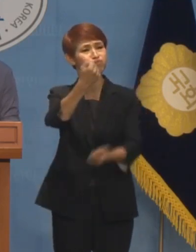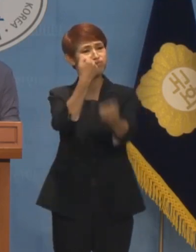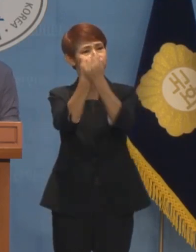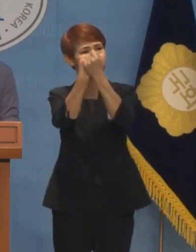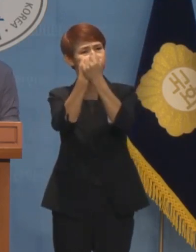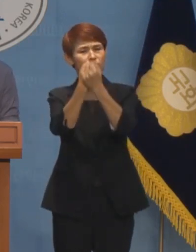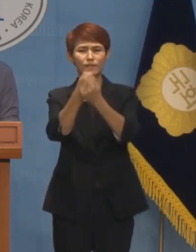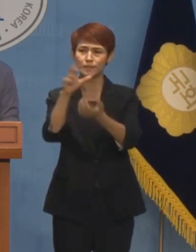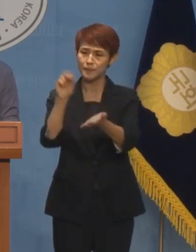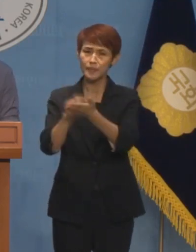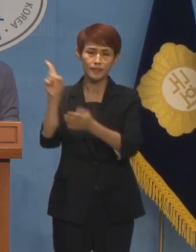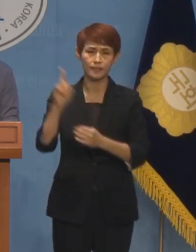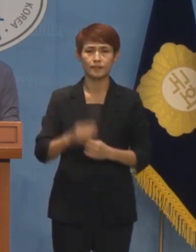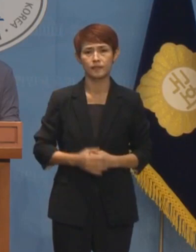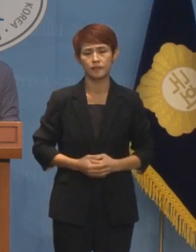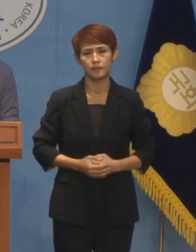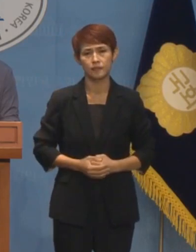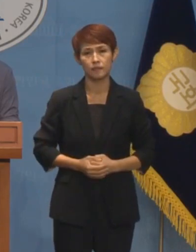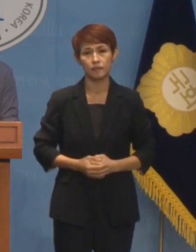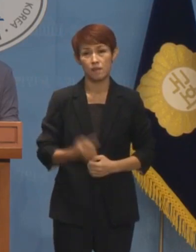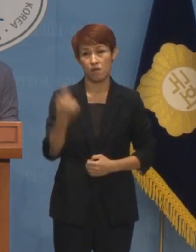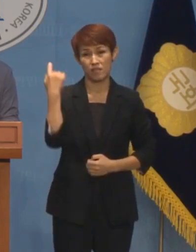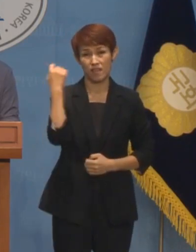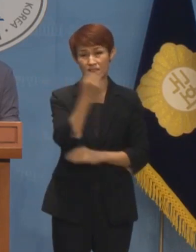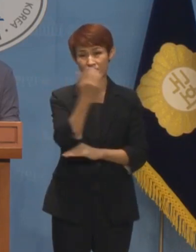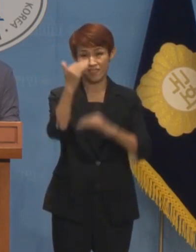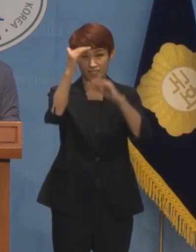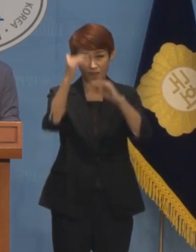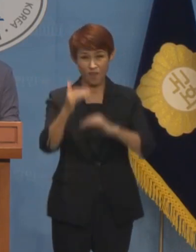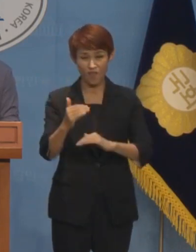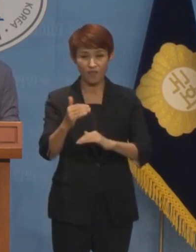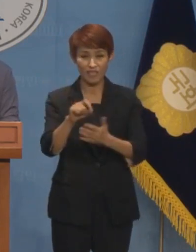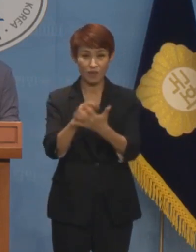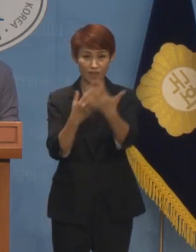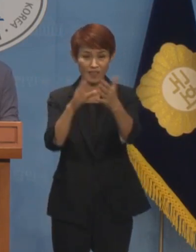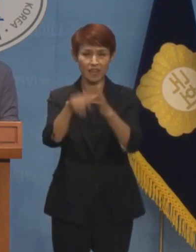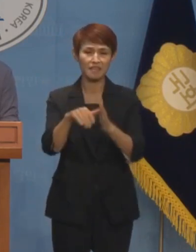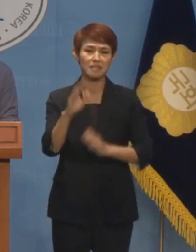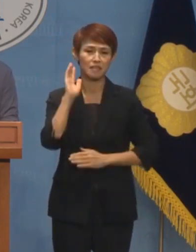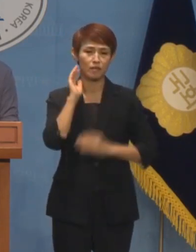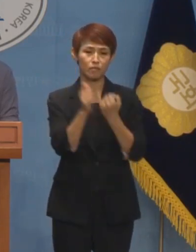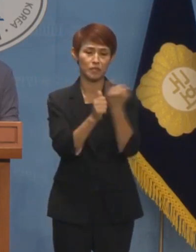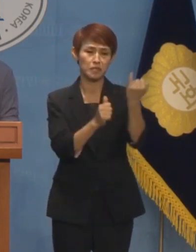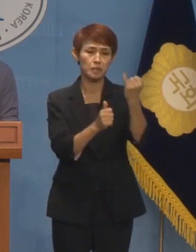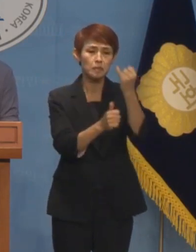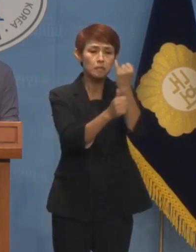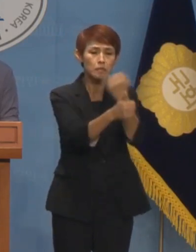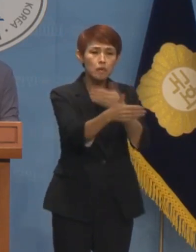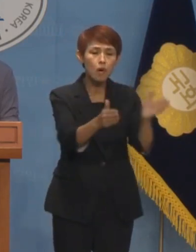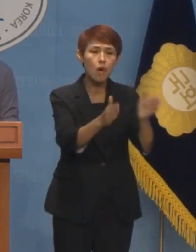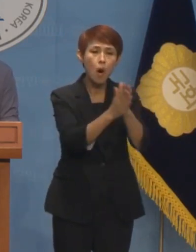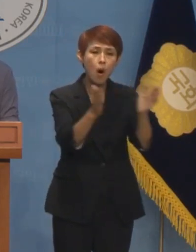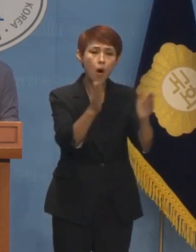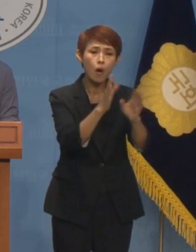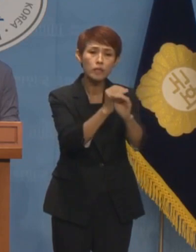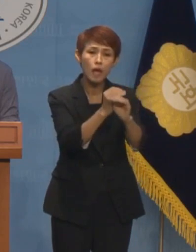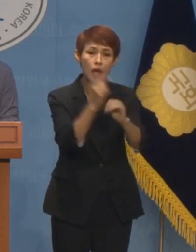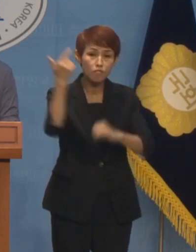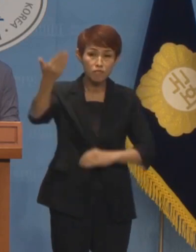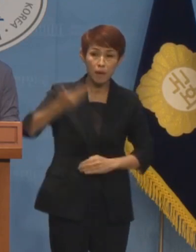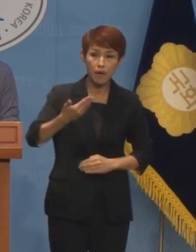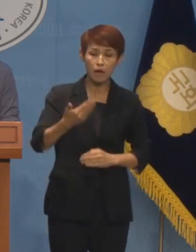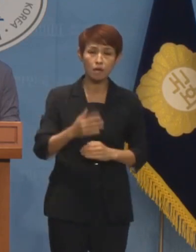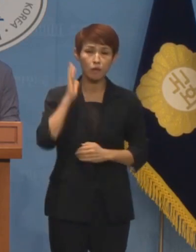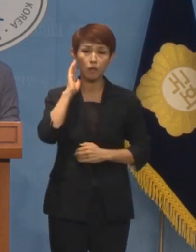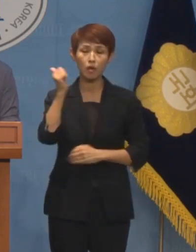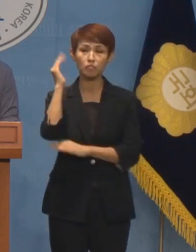짝이 없습니다. 어제 기자회견에서도 제2부속실이 언제 공식화될지 묻는 질문에